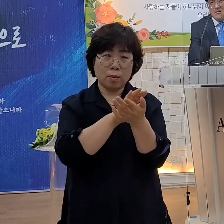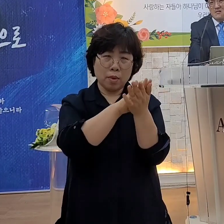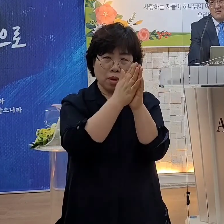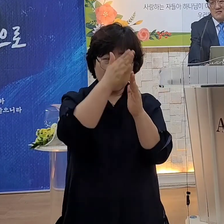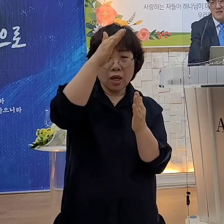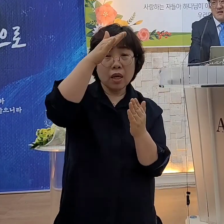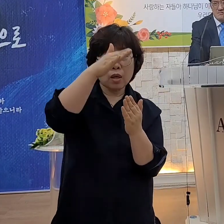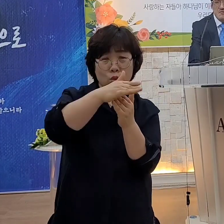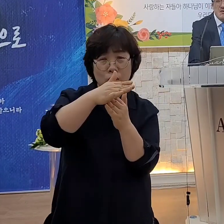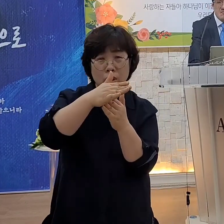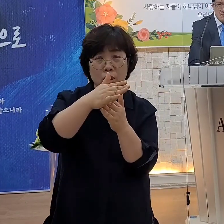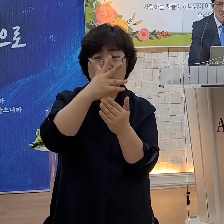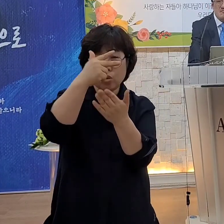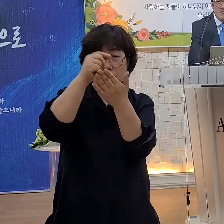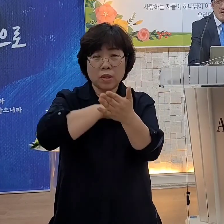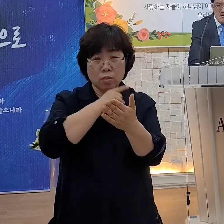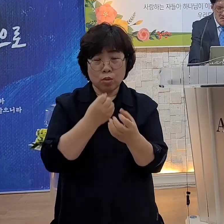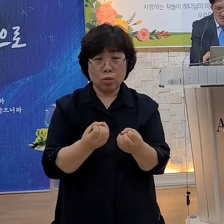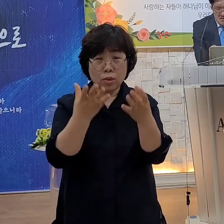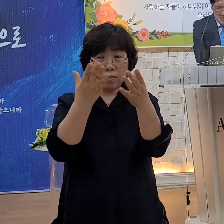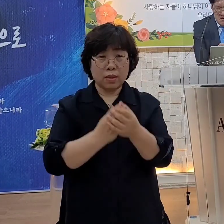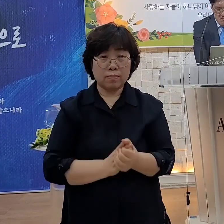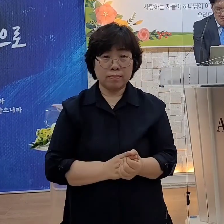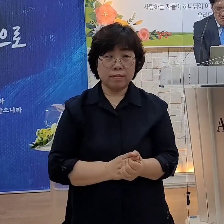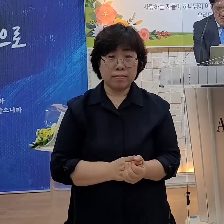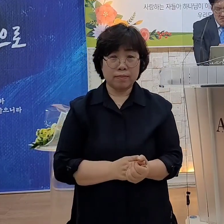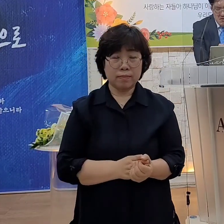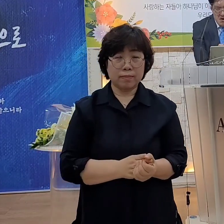이렇게 변화되어 가기를 주님의 이름으로 축복합니다. 이제 우리 주신 말씀 생각